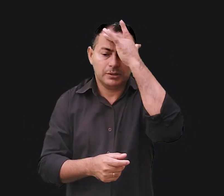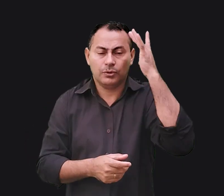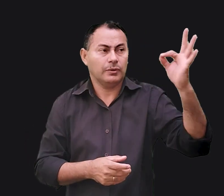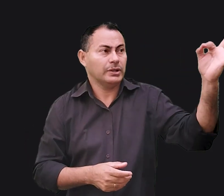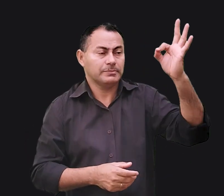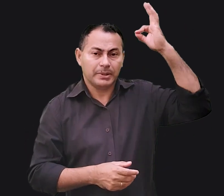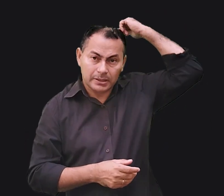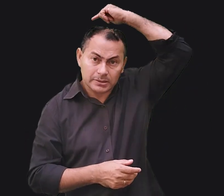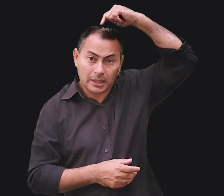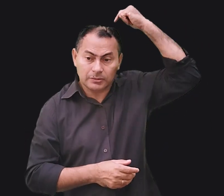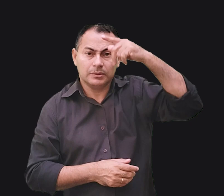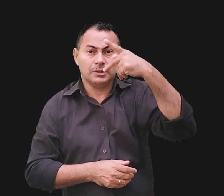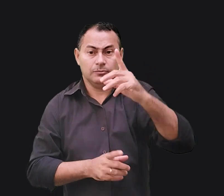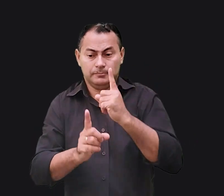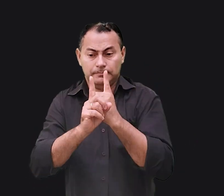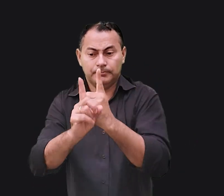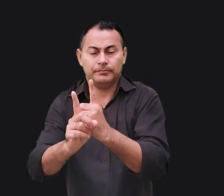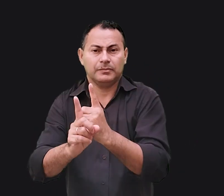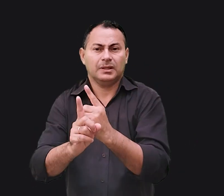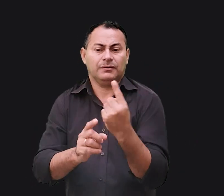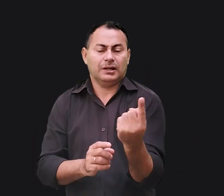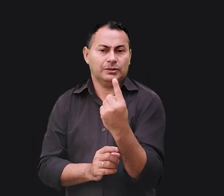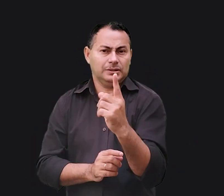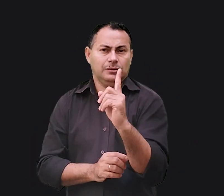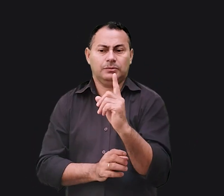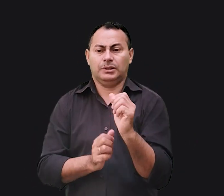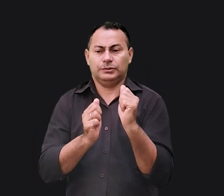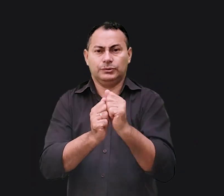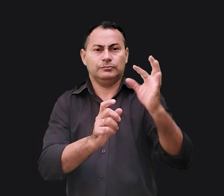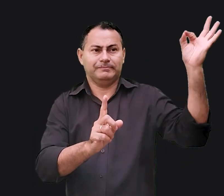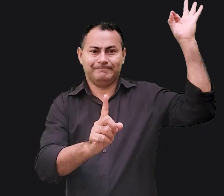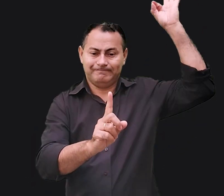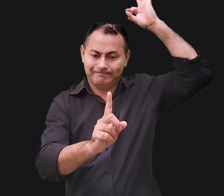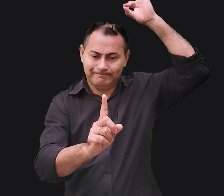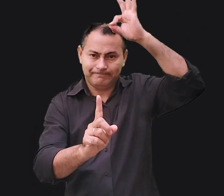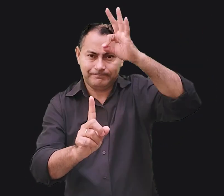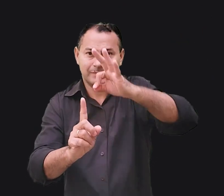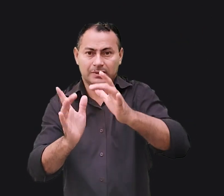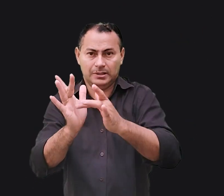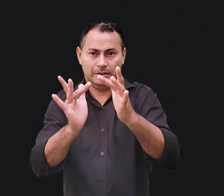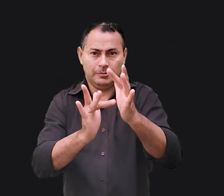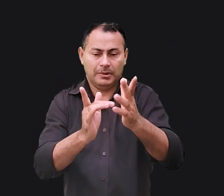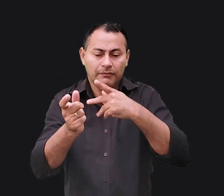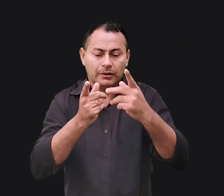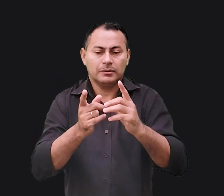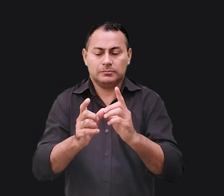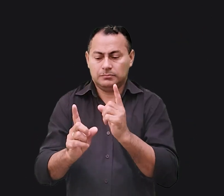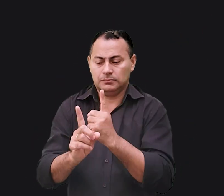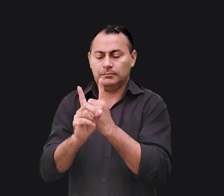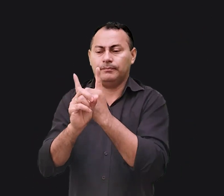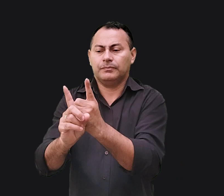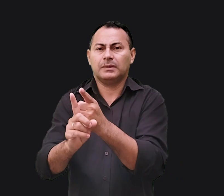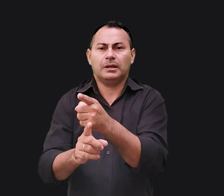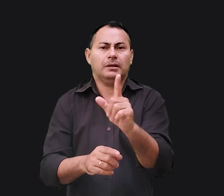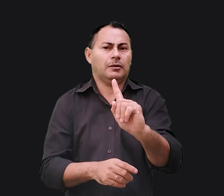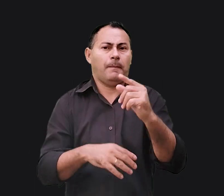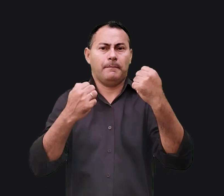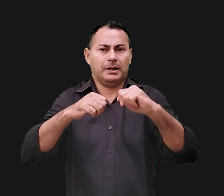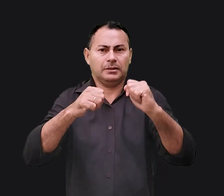Espírito Santo, para que seus discípulos não ficassem sozinhos. Finalmente, Jesus disse aos discípulos que eles não precisavam